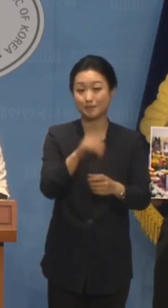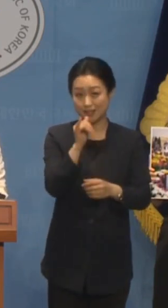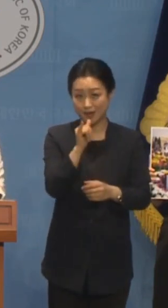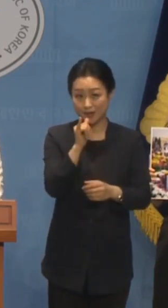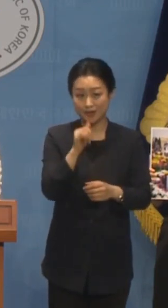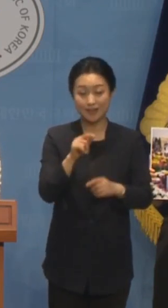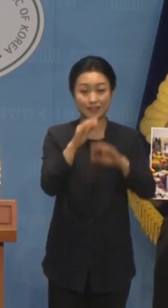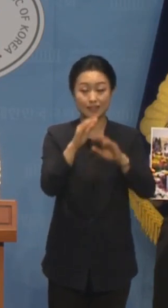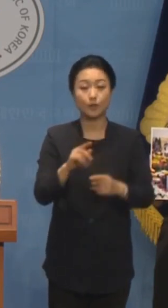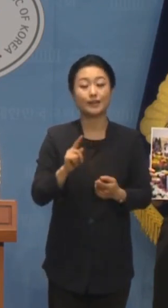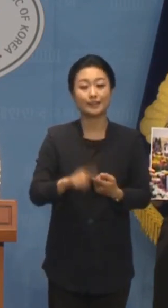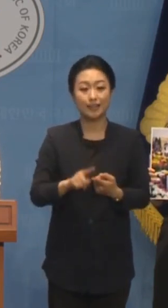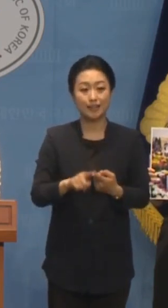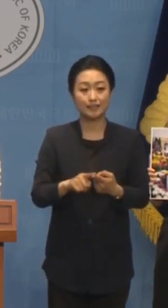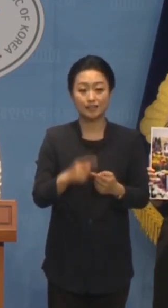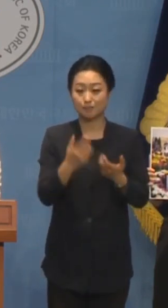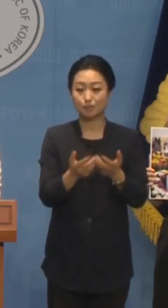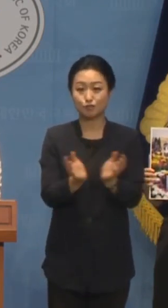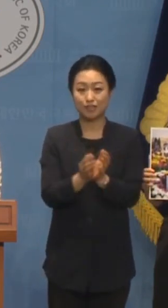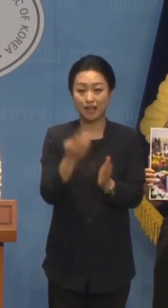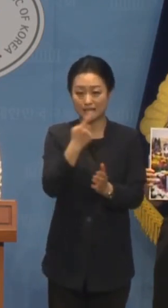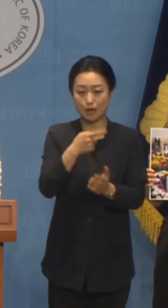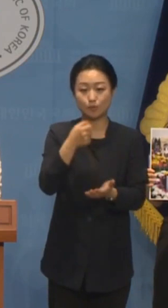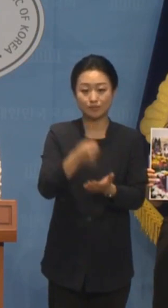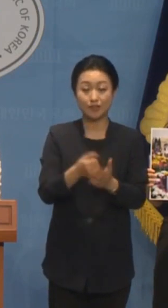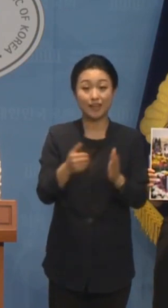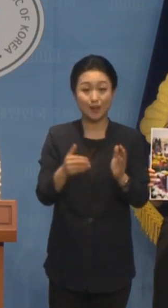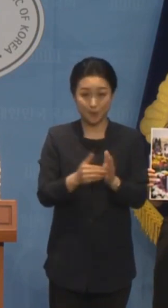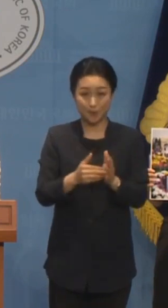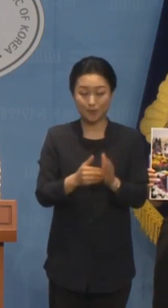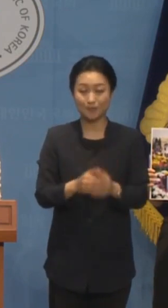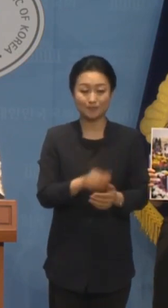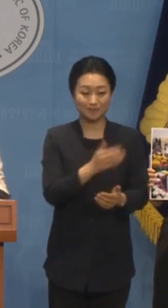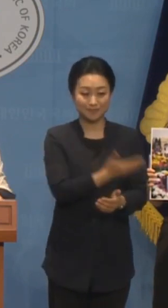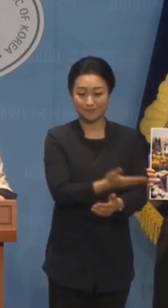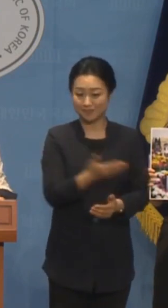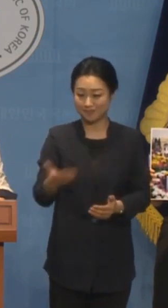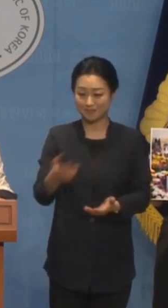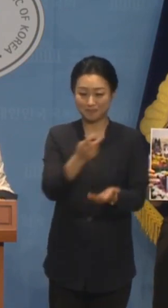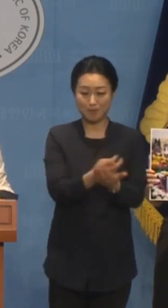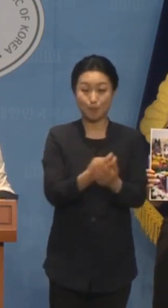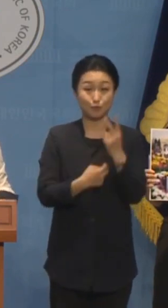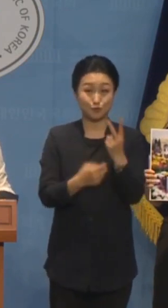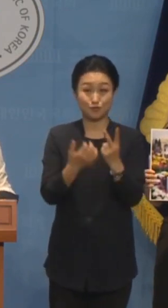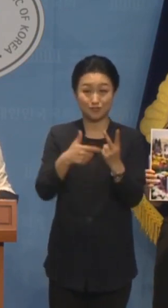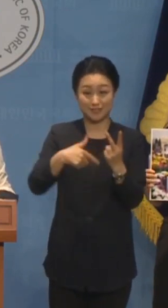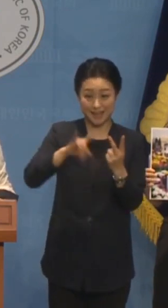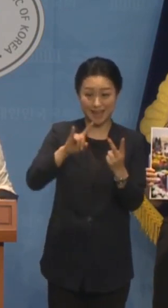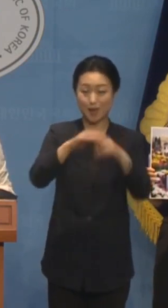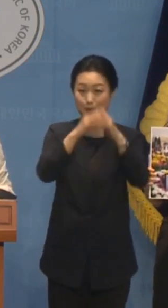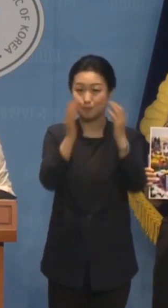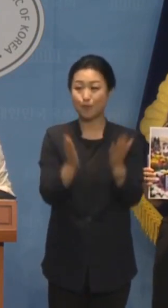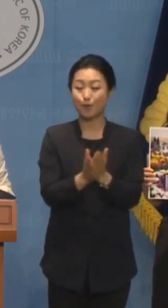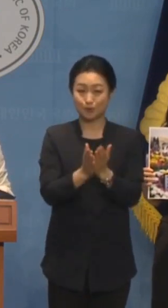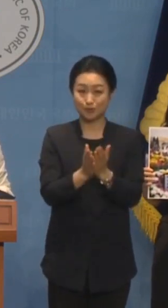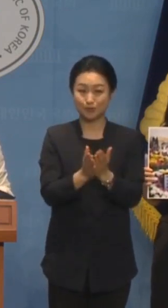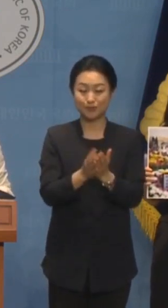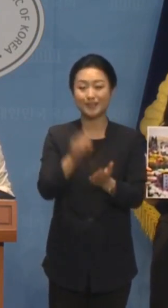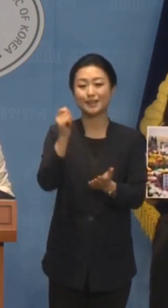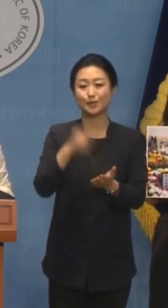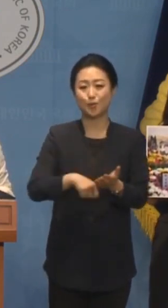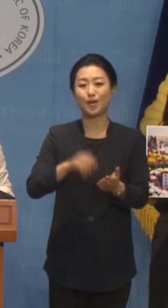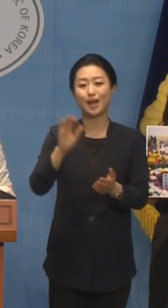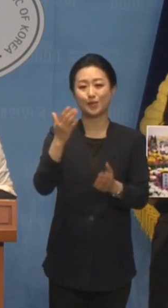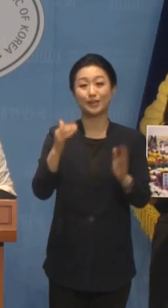이 부분 관련해서 더불어민주당의 당론이었고 2개의 당론이 오늘 법사위 소위와 전체회의를 통과되었다는